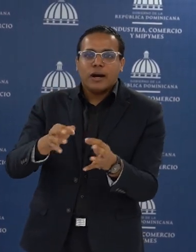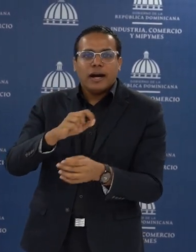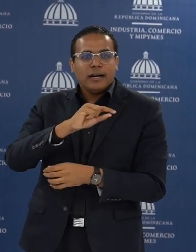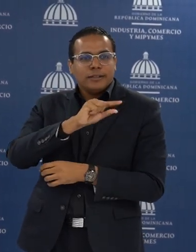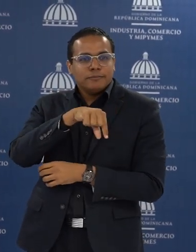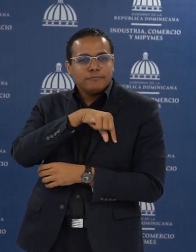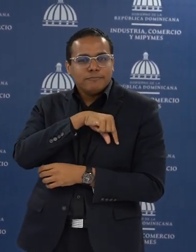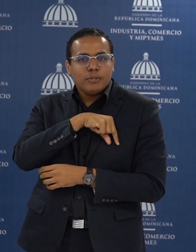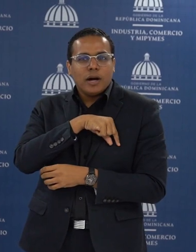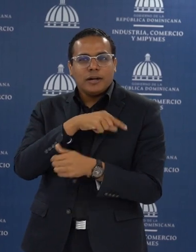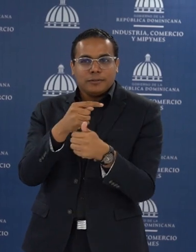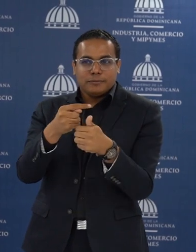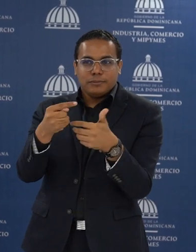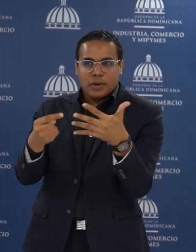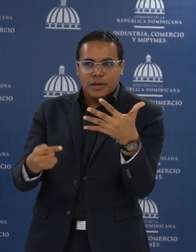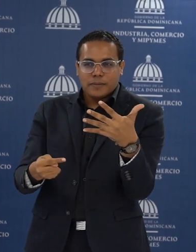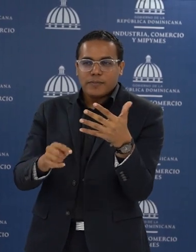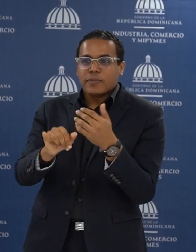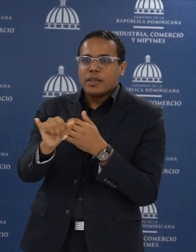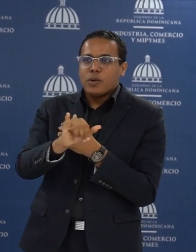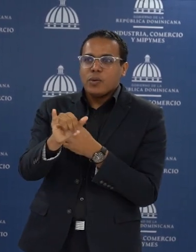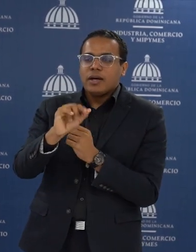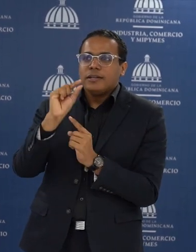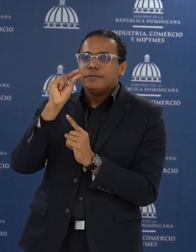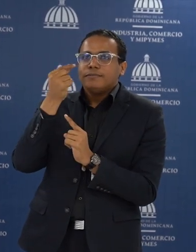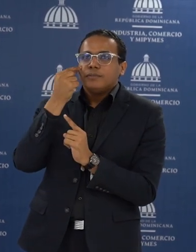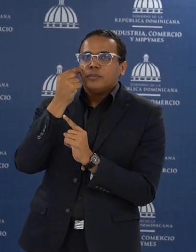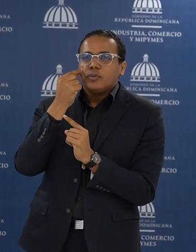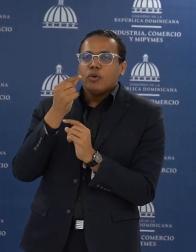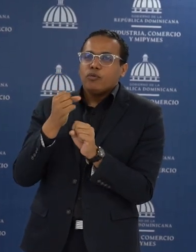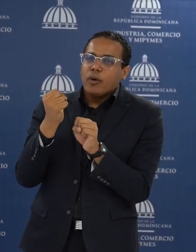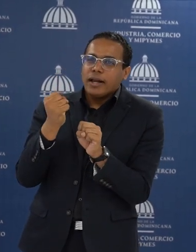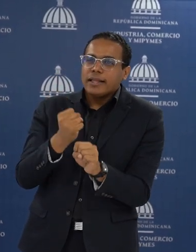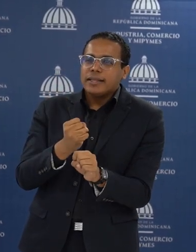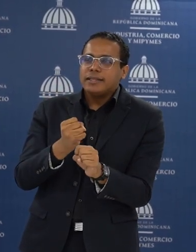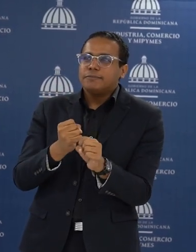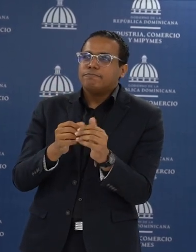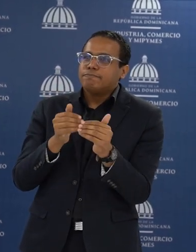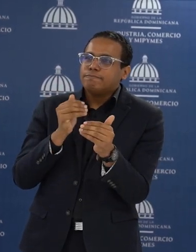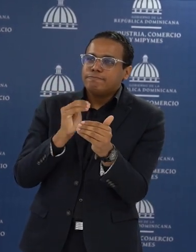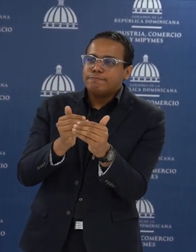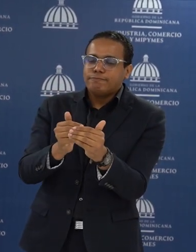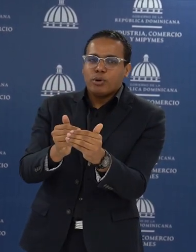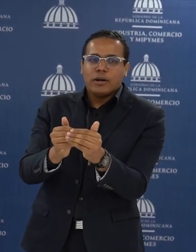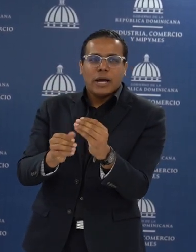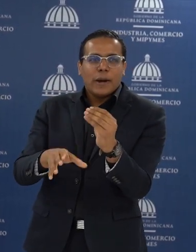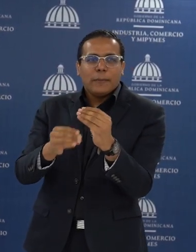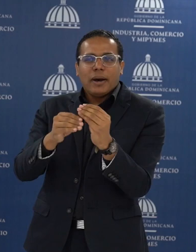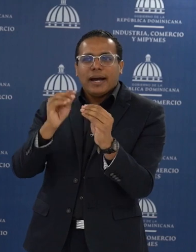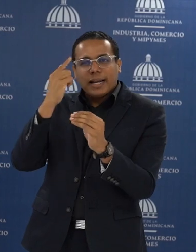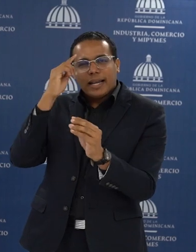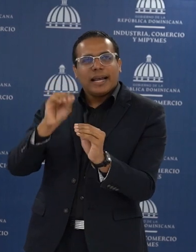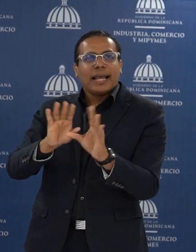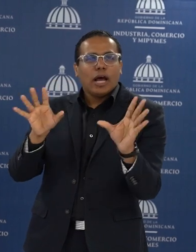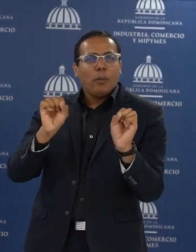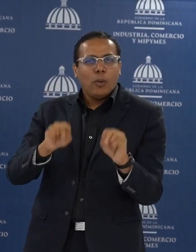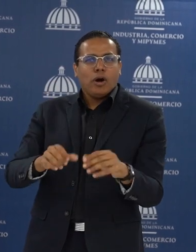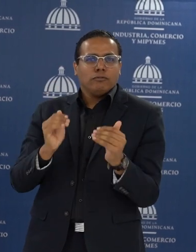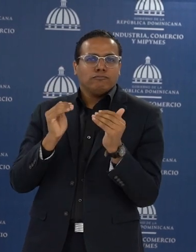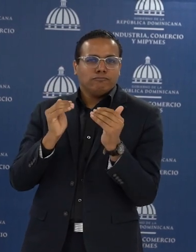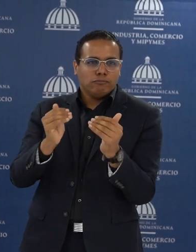regulaciones, y además de eso queremos un Estado que sea cada vez más fuerte, más con señales más claras de que sí se